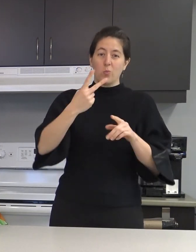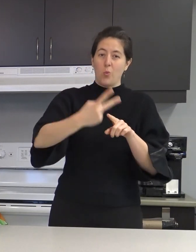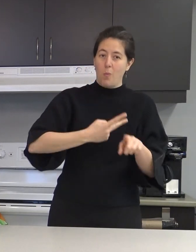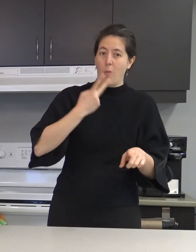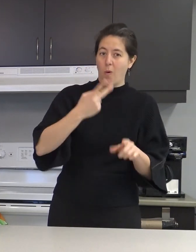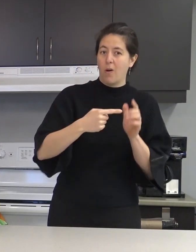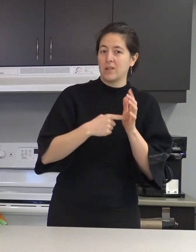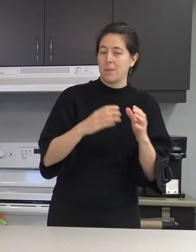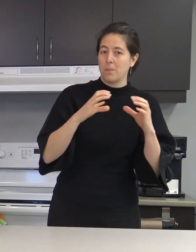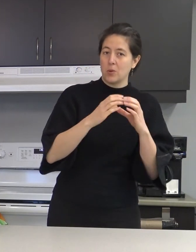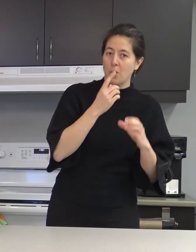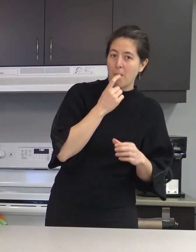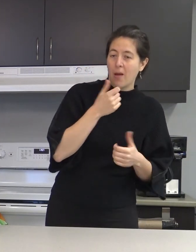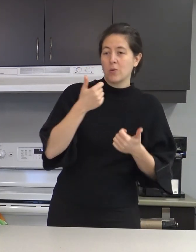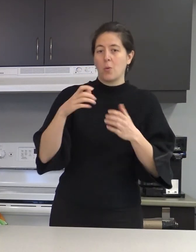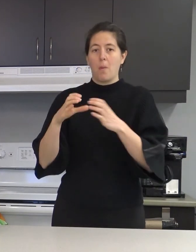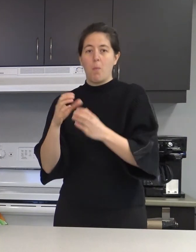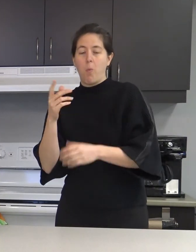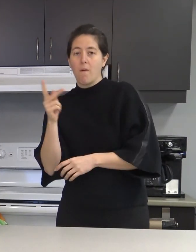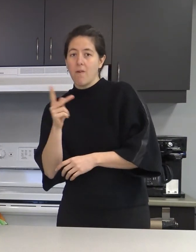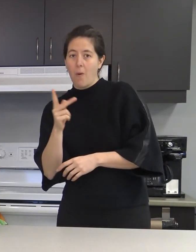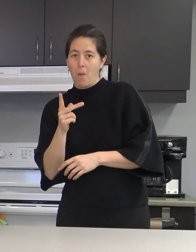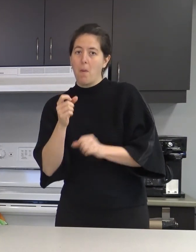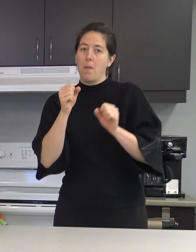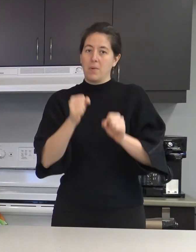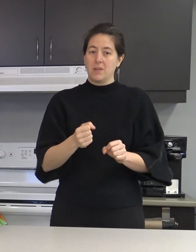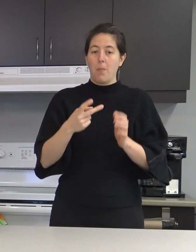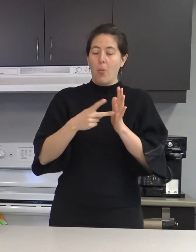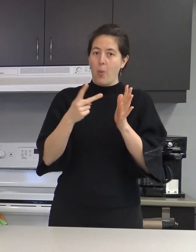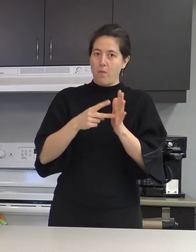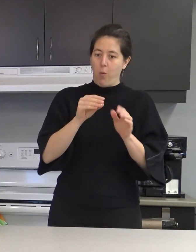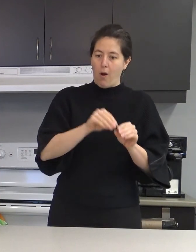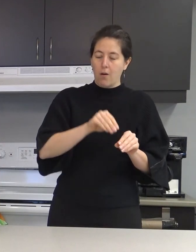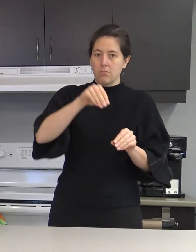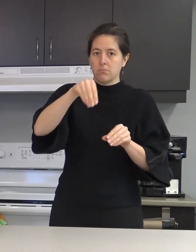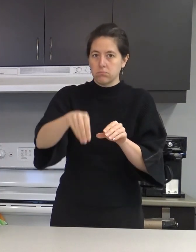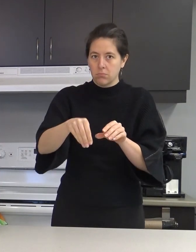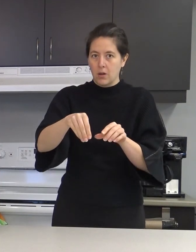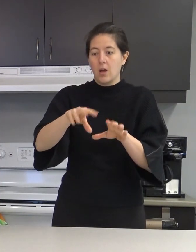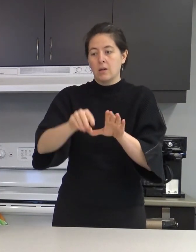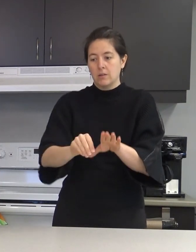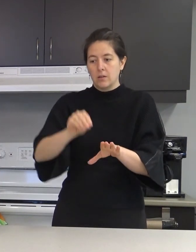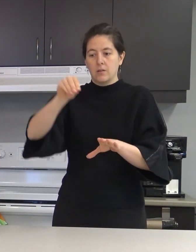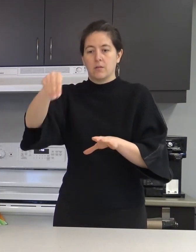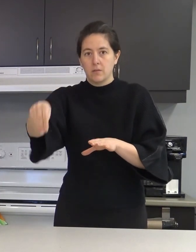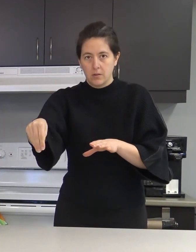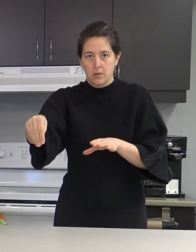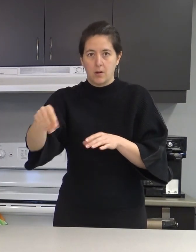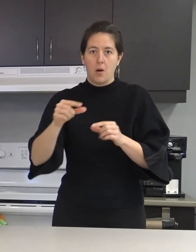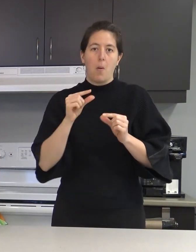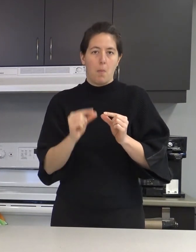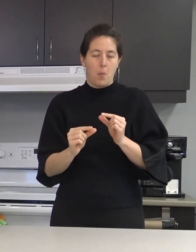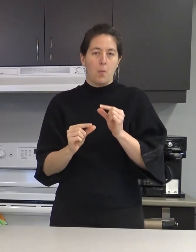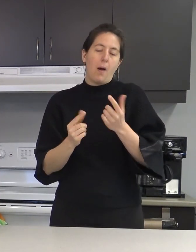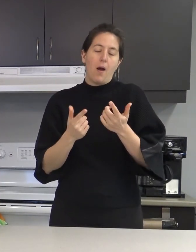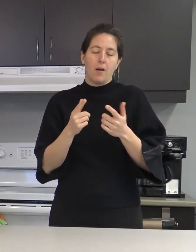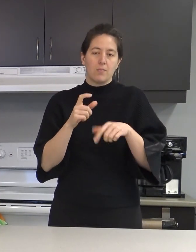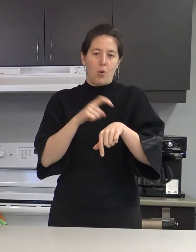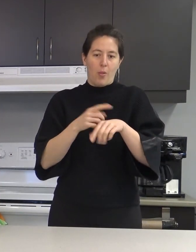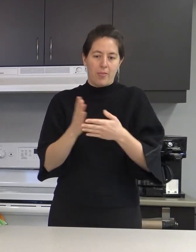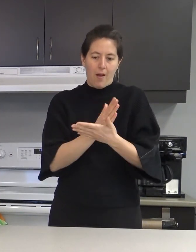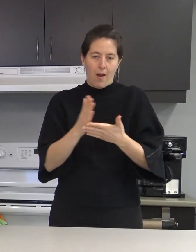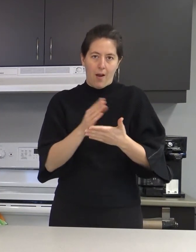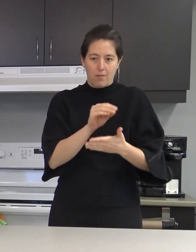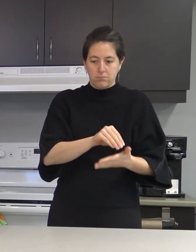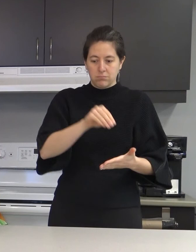poivrons, c'est possible de repiquer 2 fois graduellement. Là, on leur donne du temps, on ne veut pas les brusquer. Donc, on peut